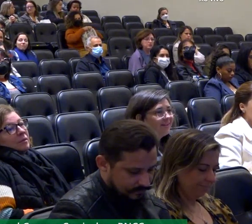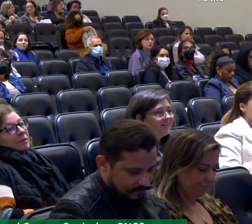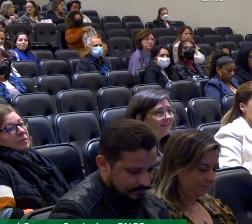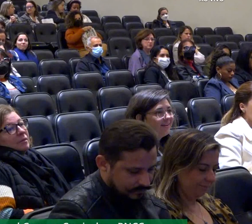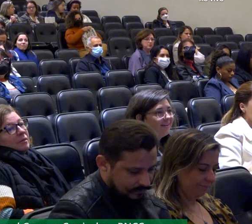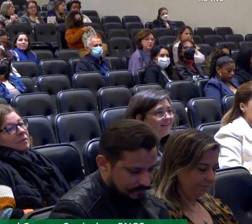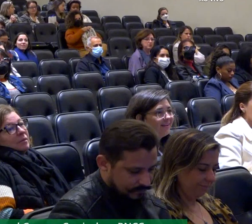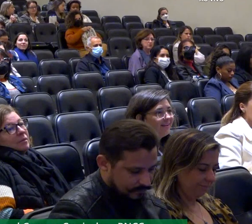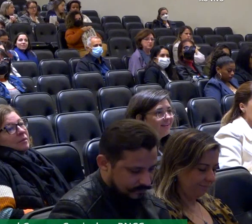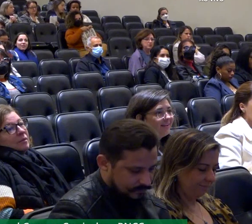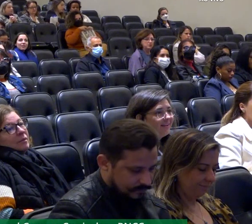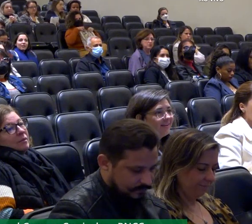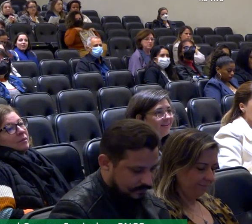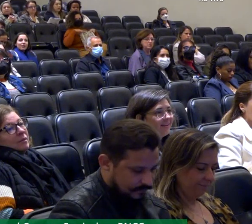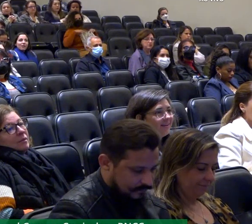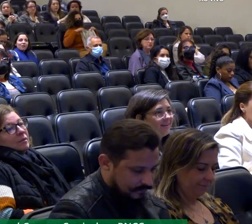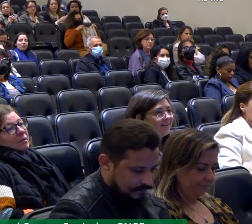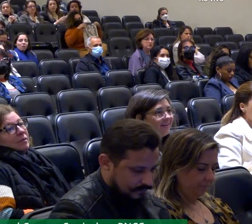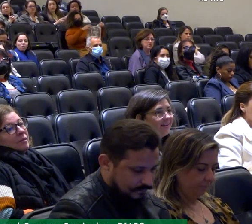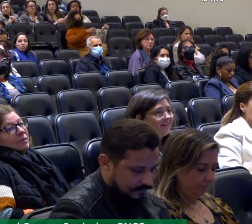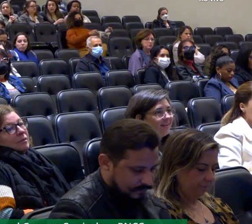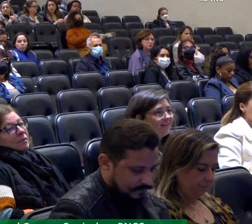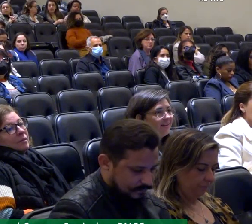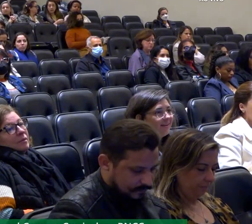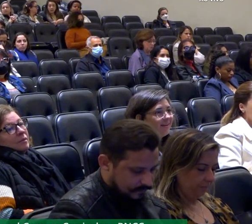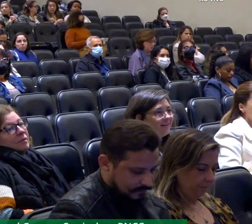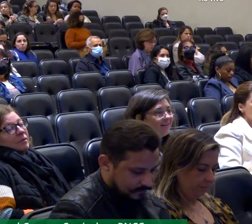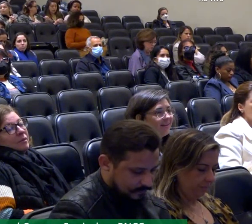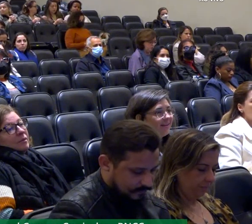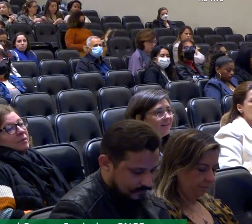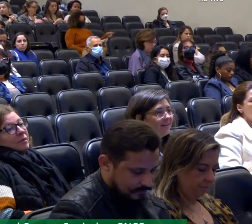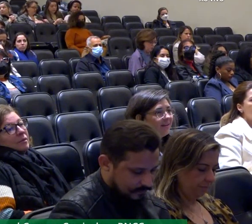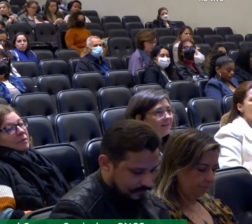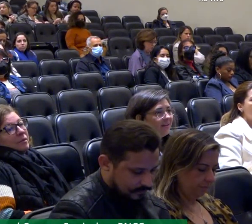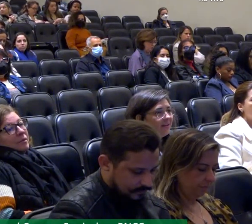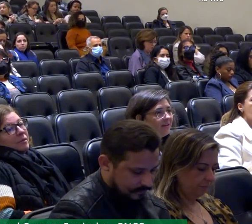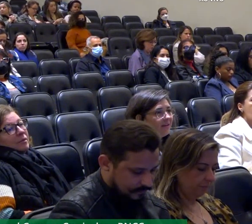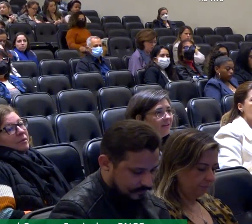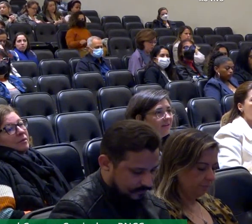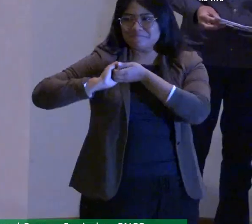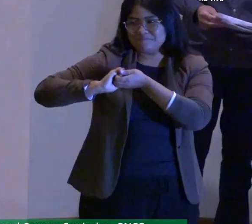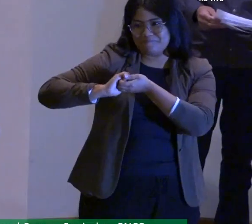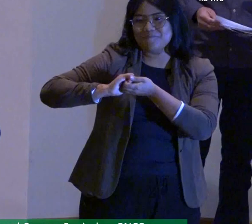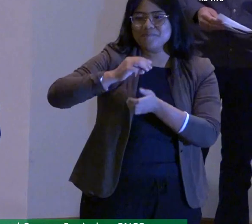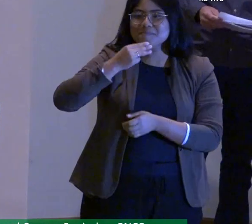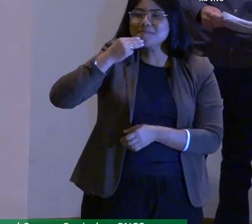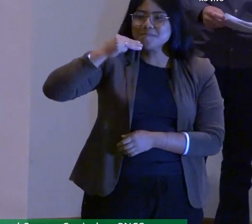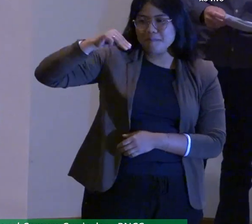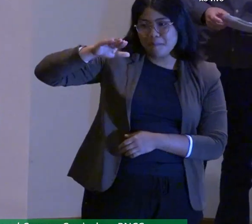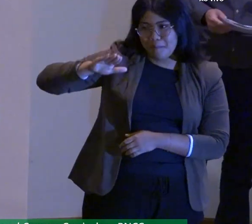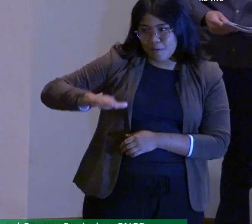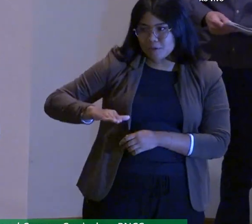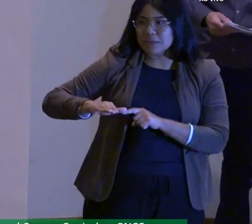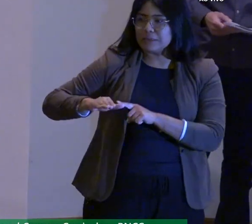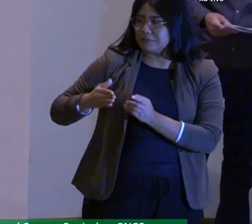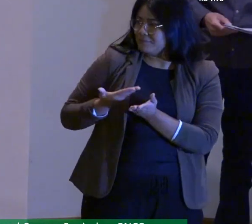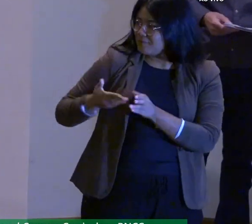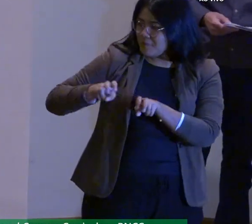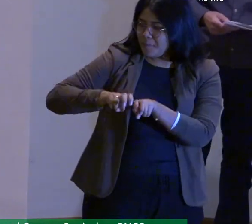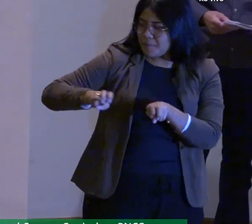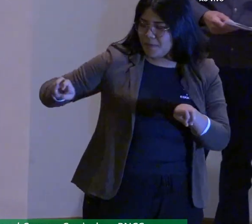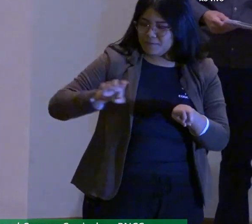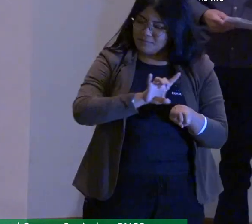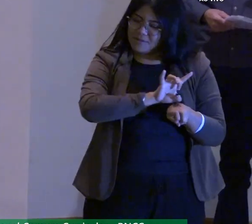só torcendo que eu anotei algumas referências aqui mas gostaria de saudar pelo seu Maurício a professora Débora em nome deles